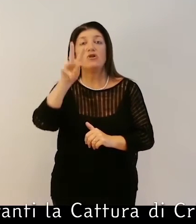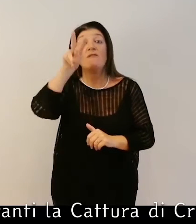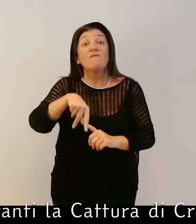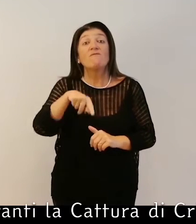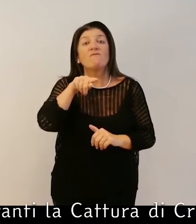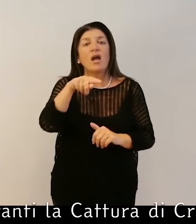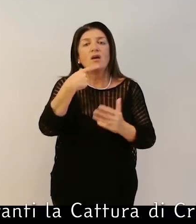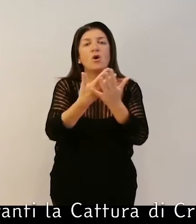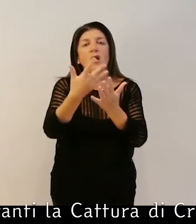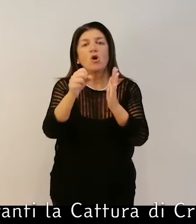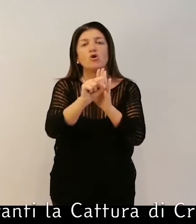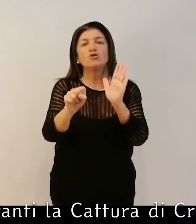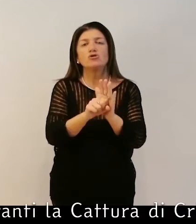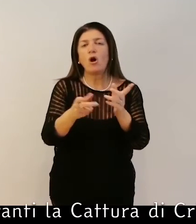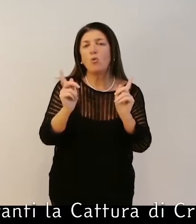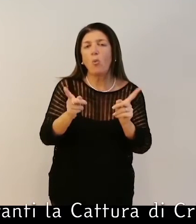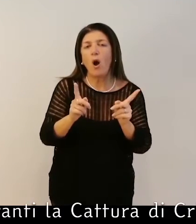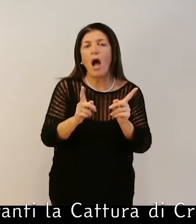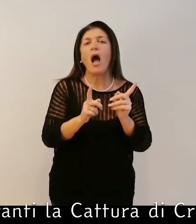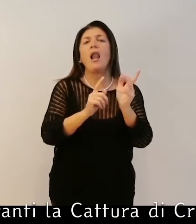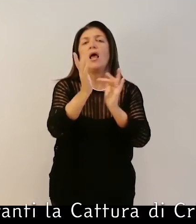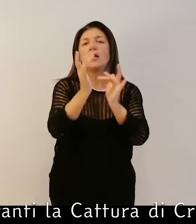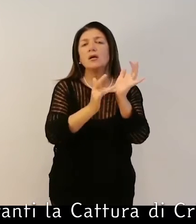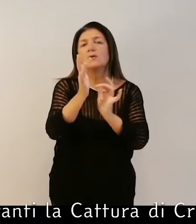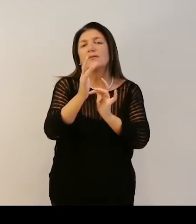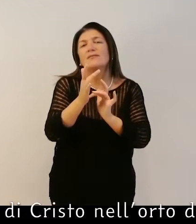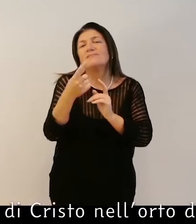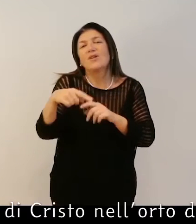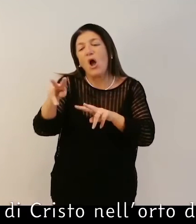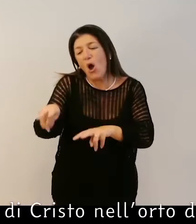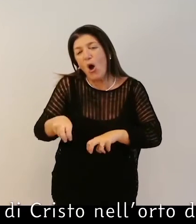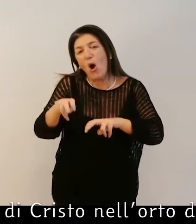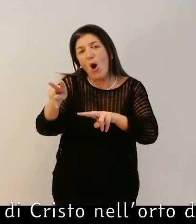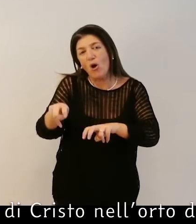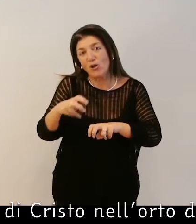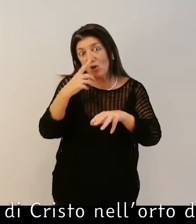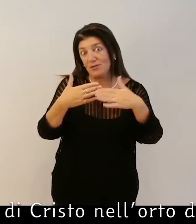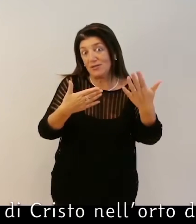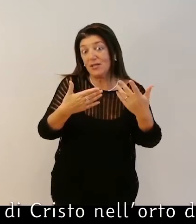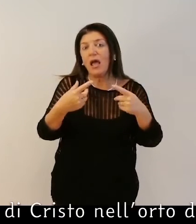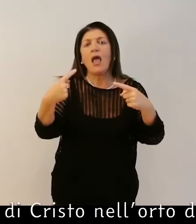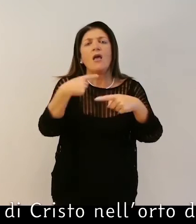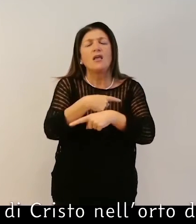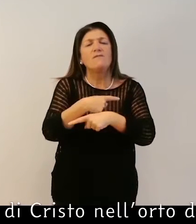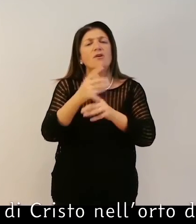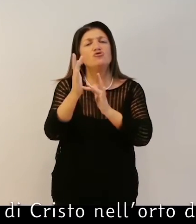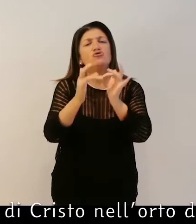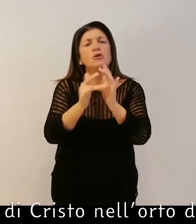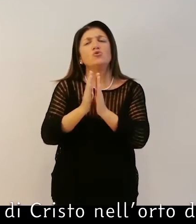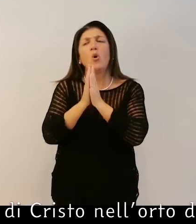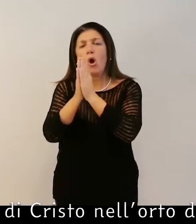raffiguranti la cattura di Cristo nell'orto a sinistra e l'orazione di Cristo nell'orto degli ulivi